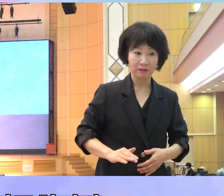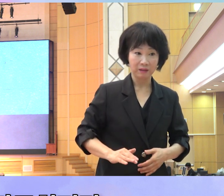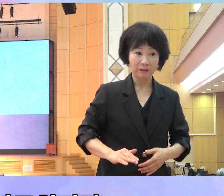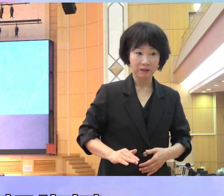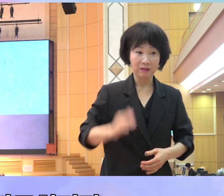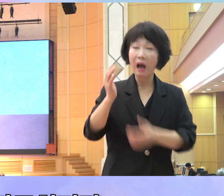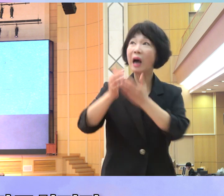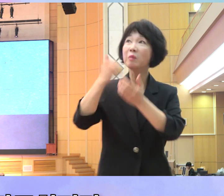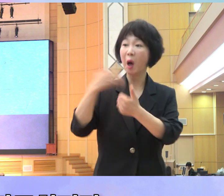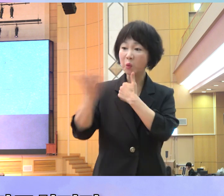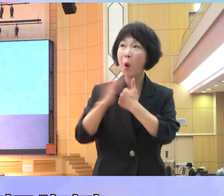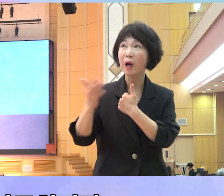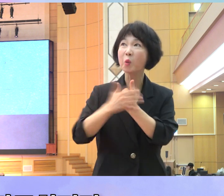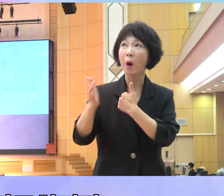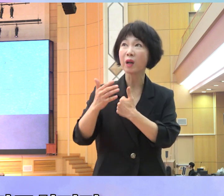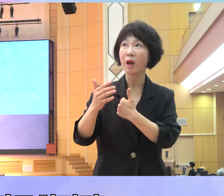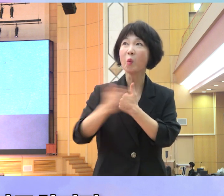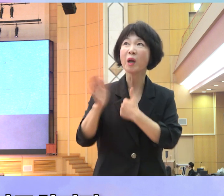복을 별로 안 주셨지 않습니까?